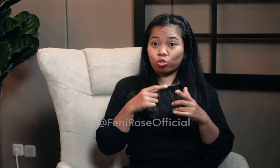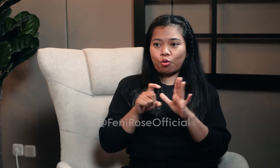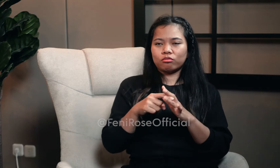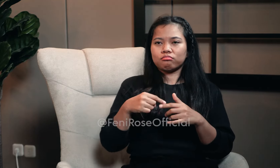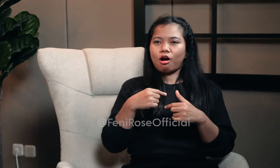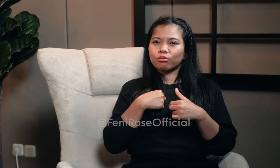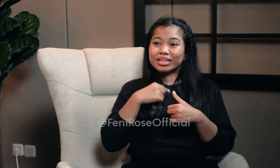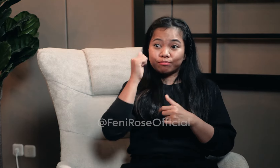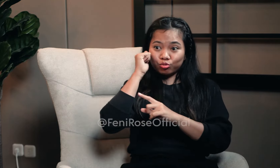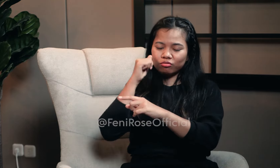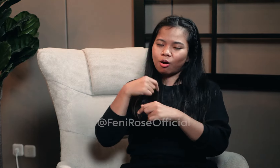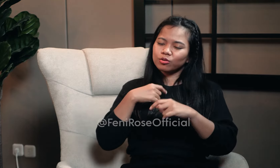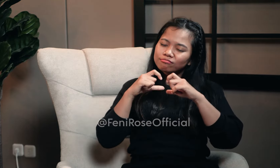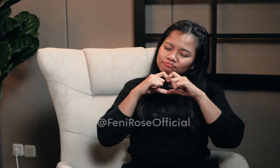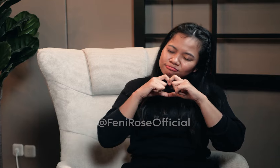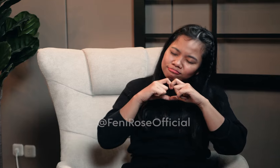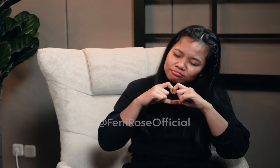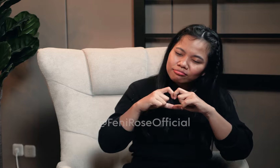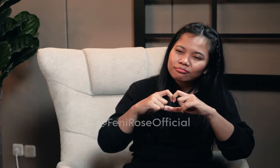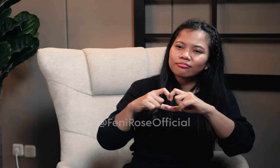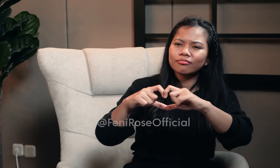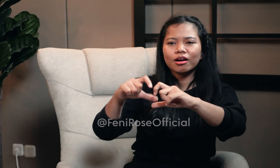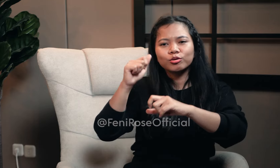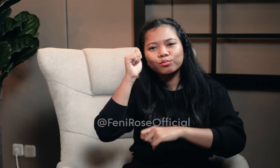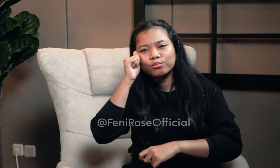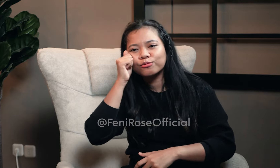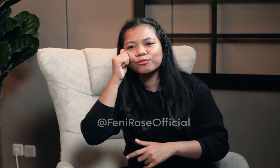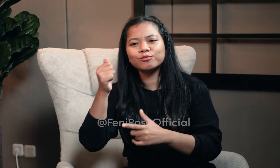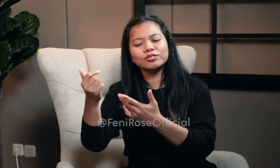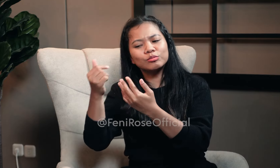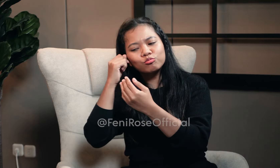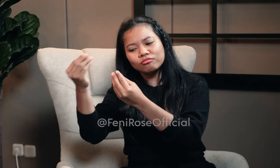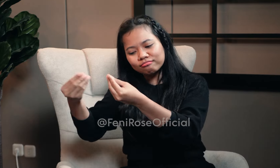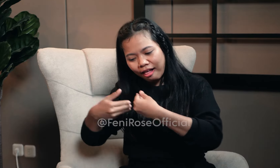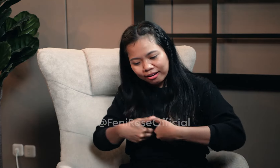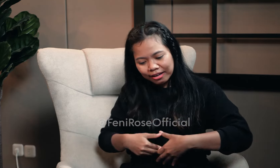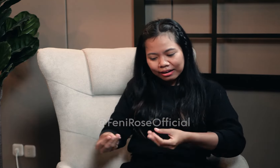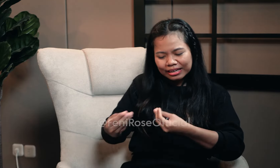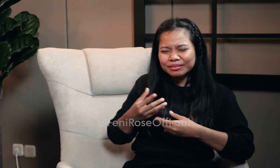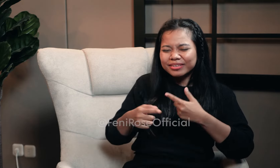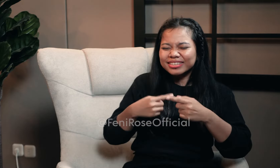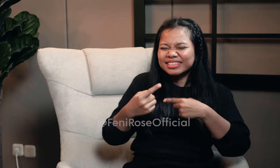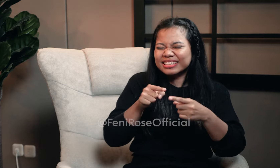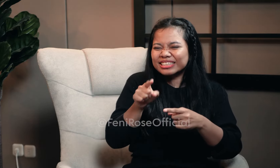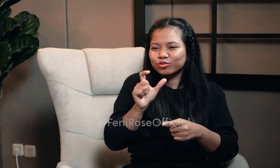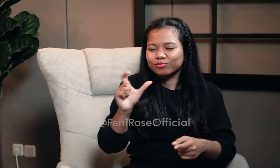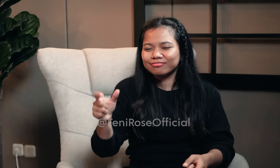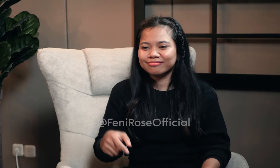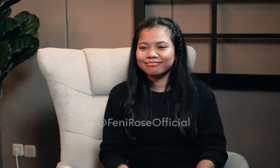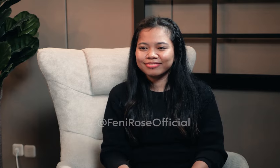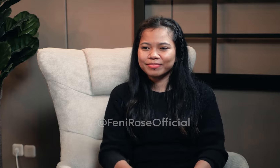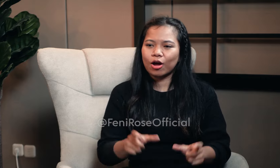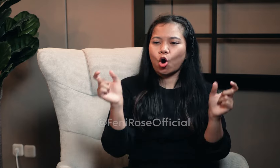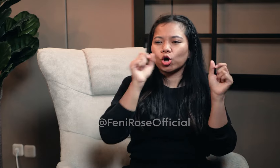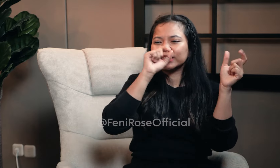perkata kita observasinya tapi konsepnya seperti cinta ibu memberikan kita cinta lagi kayak seperti itulah kayak